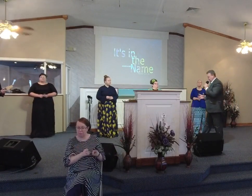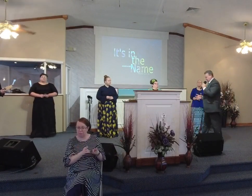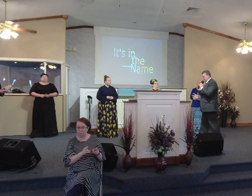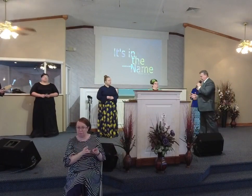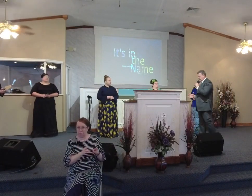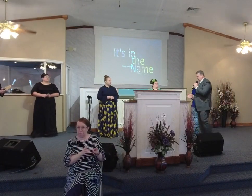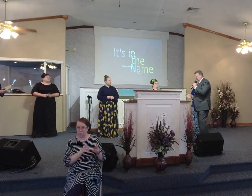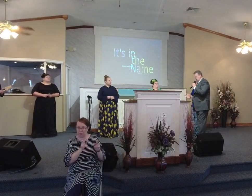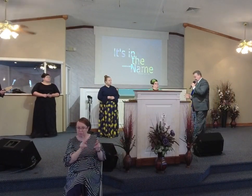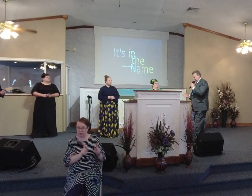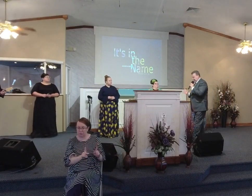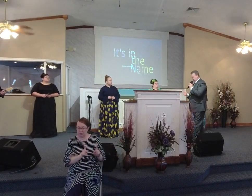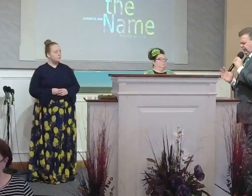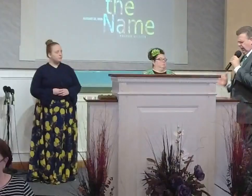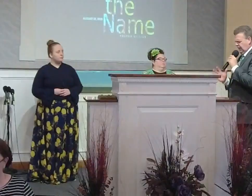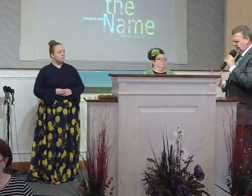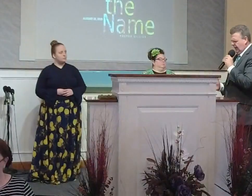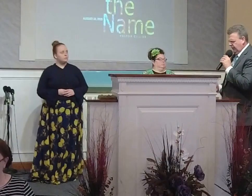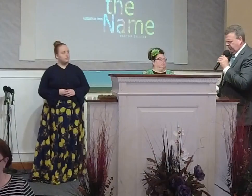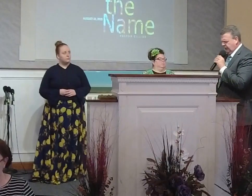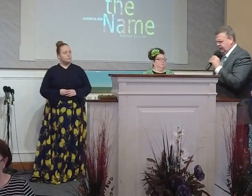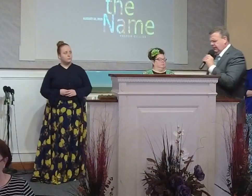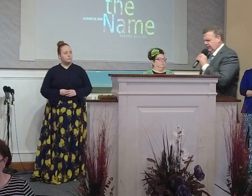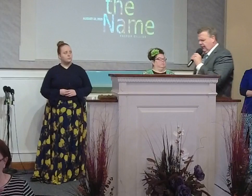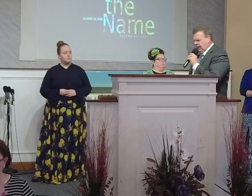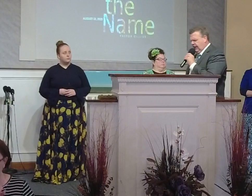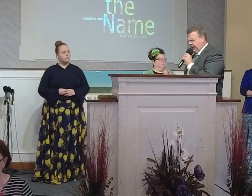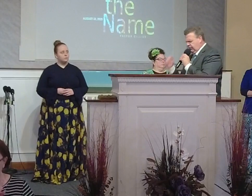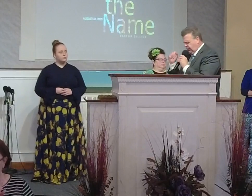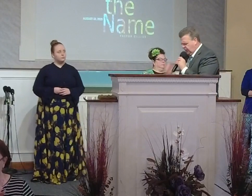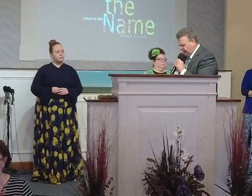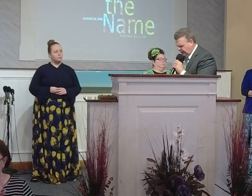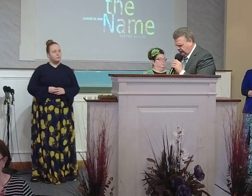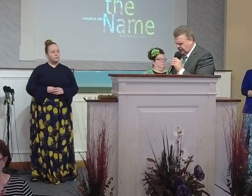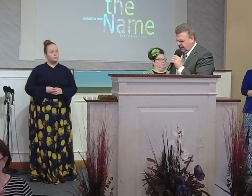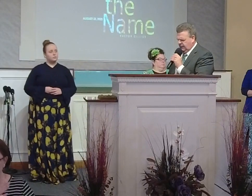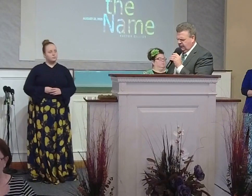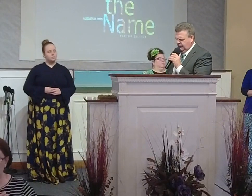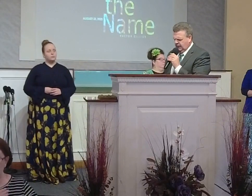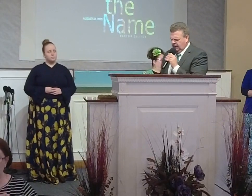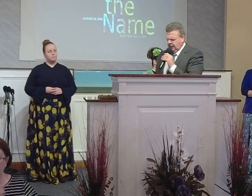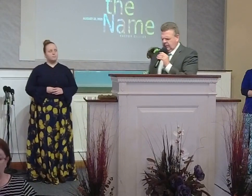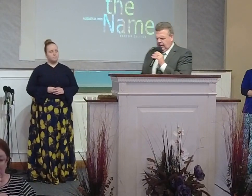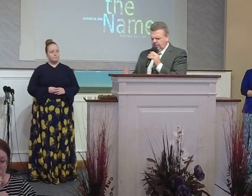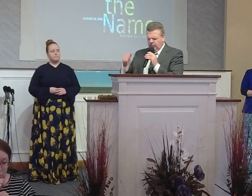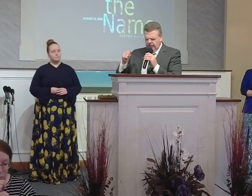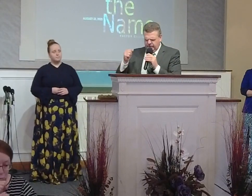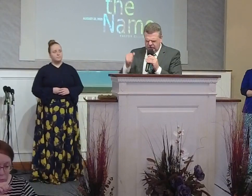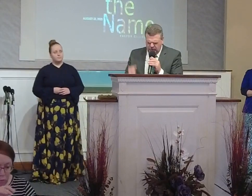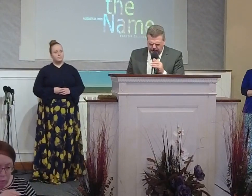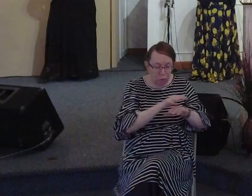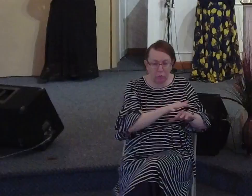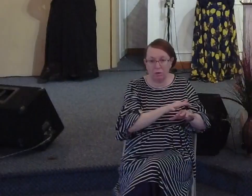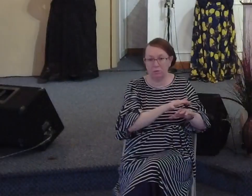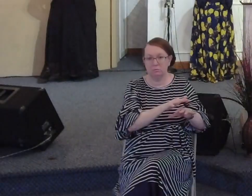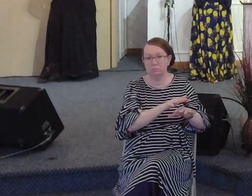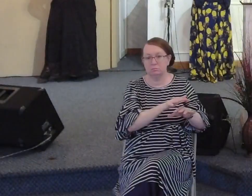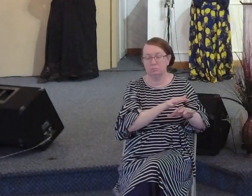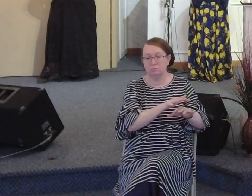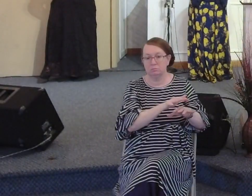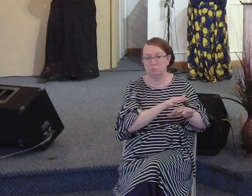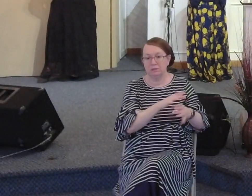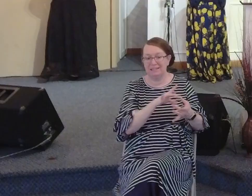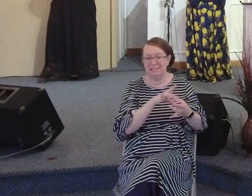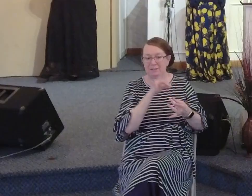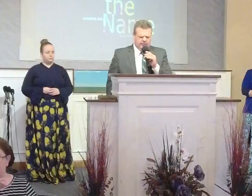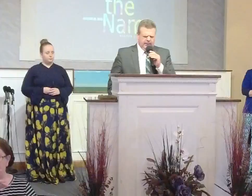término, como un humano. Y Dios se inclinó y respiró y puso